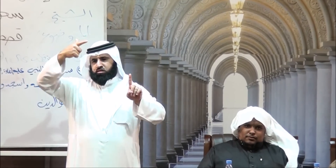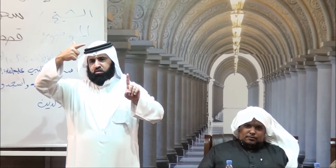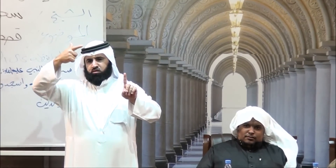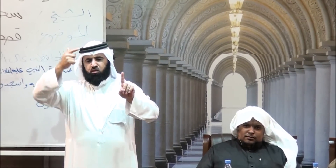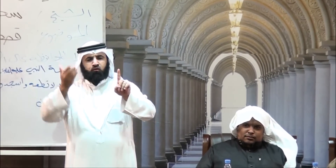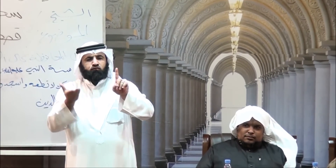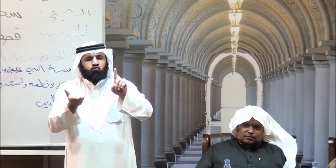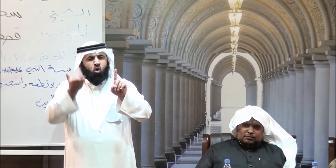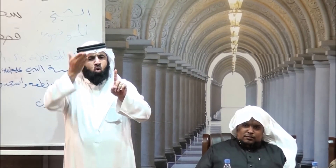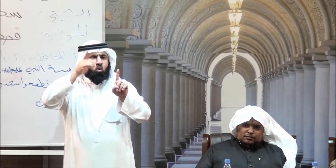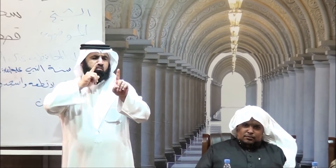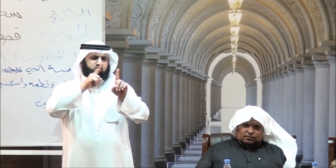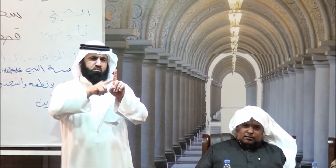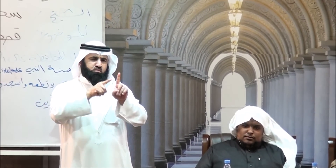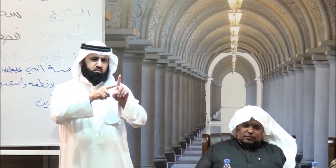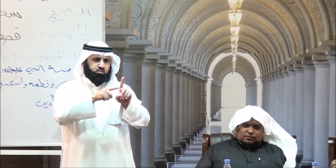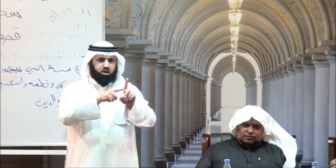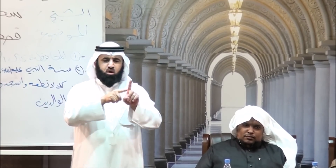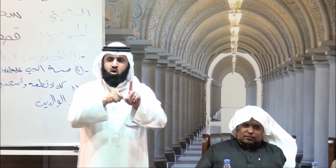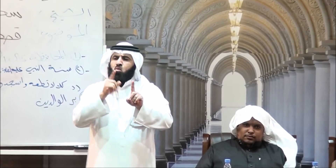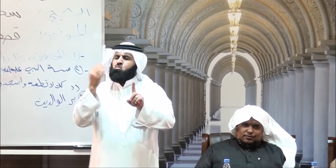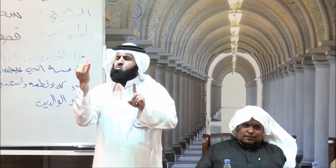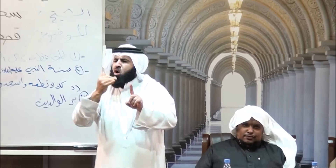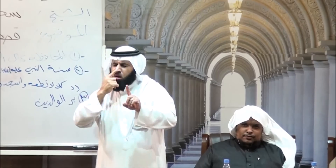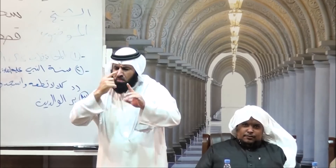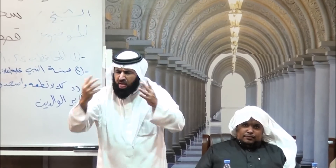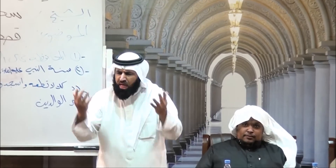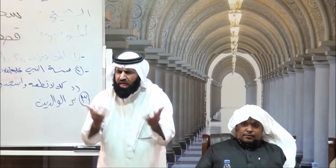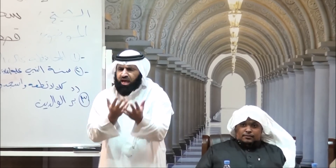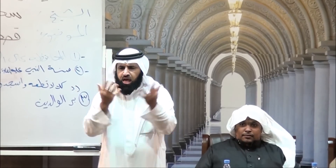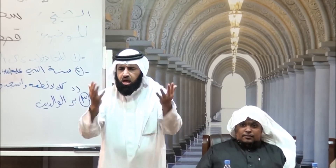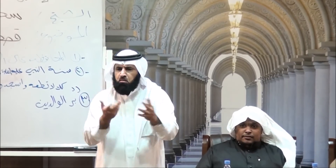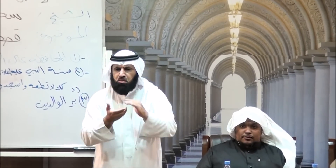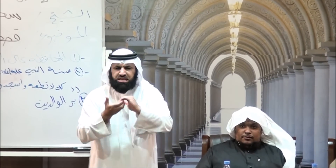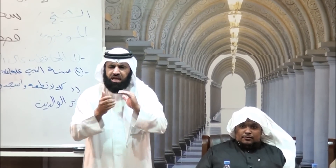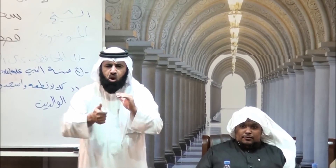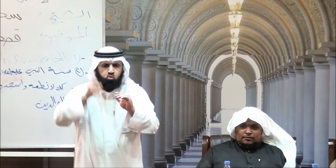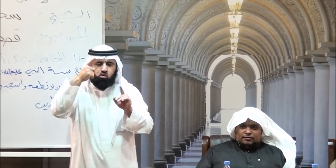أحق الناس بحسن صحبتك أمك كما قال عليه الصلاة والسلام.